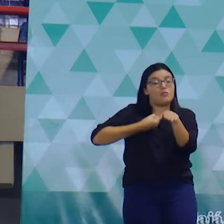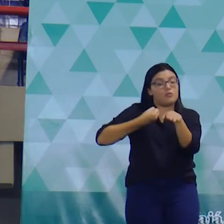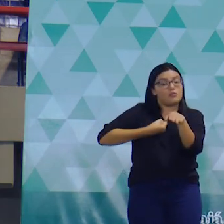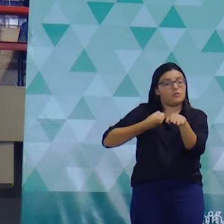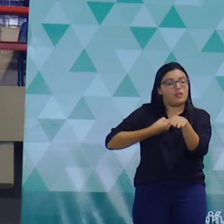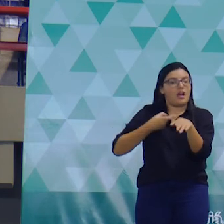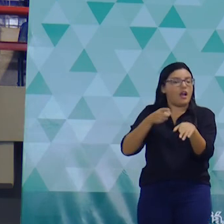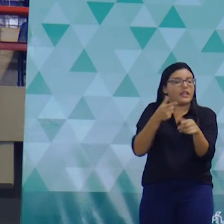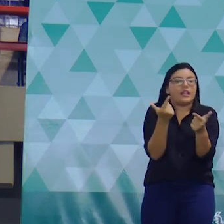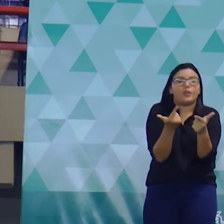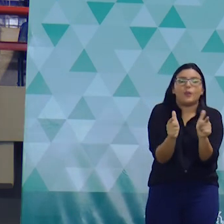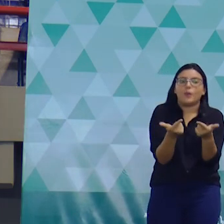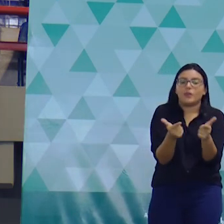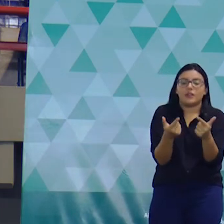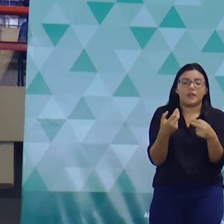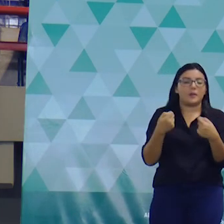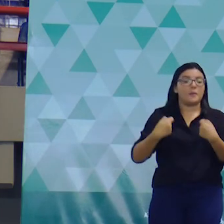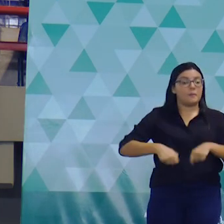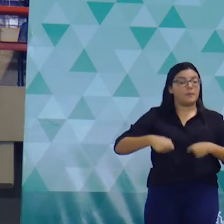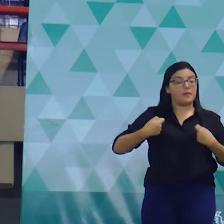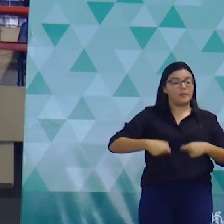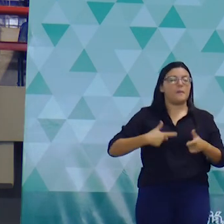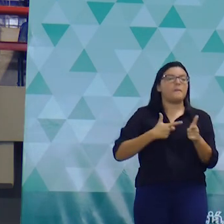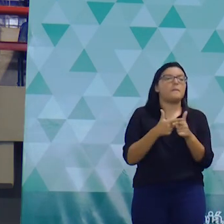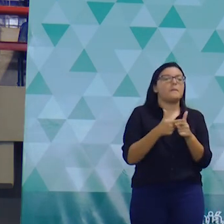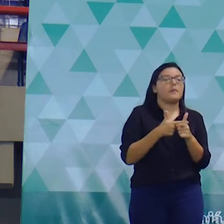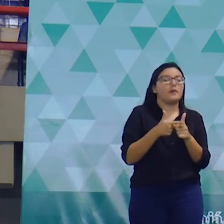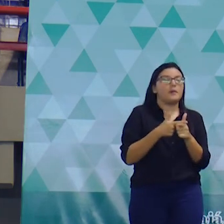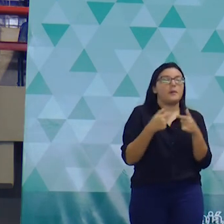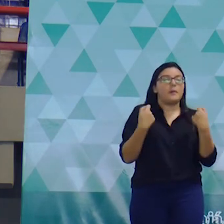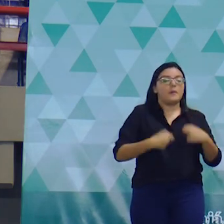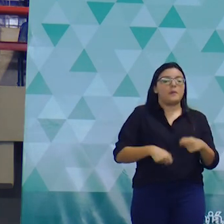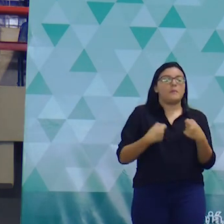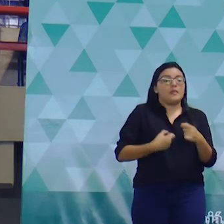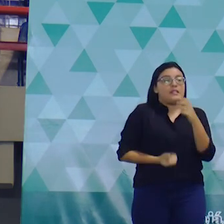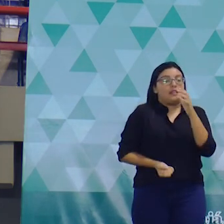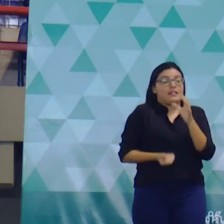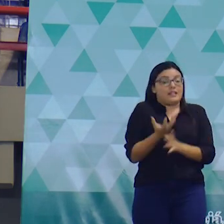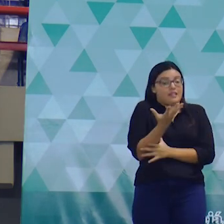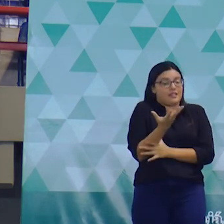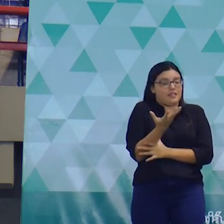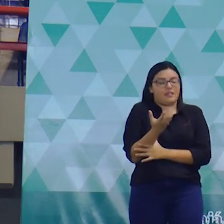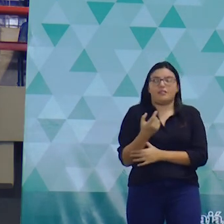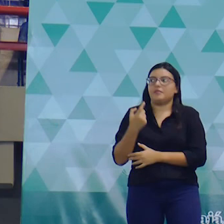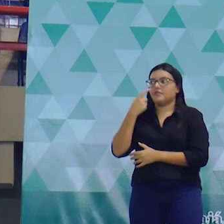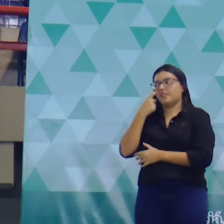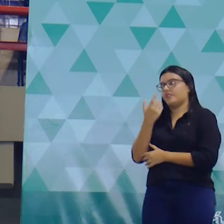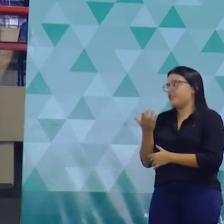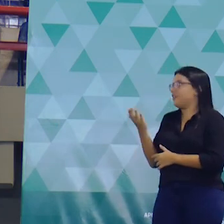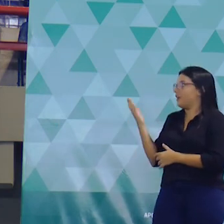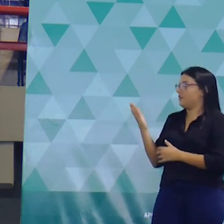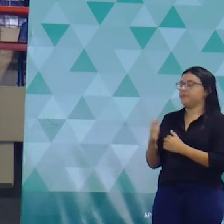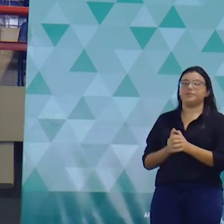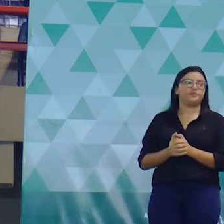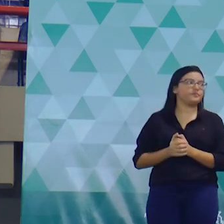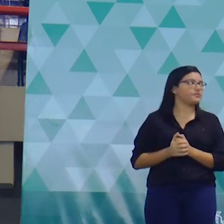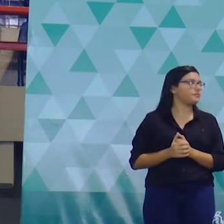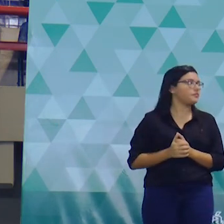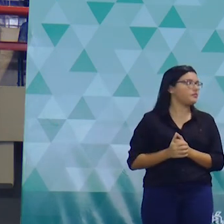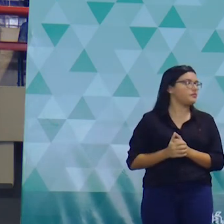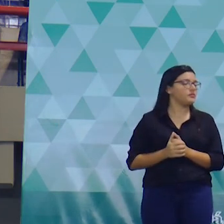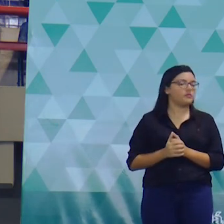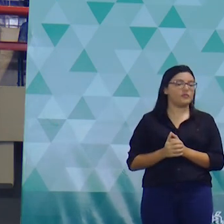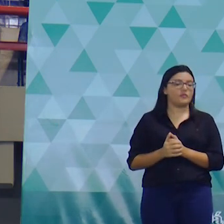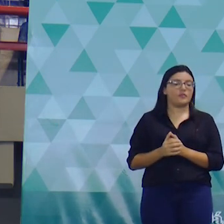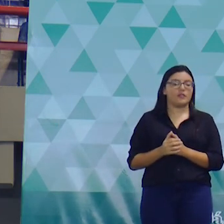aqui não foi. Então, o seu primeiro problema aí é construir uma equação. Apesar de